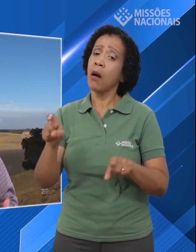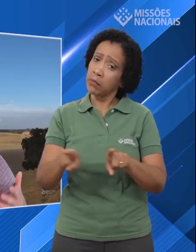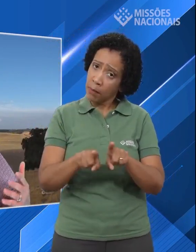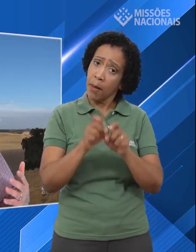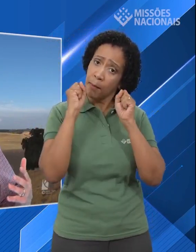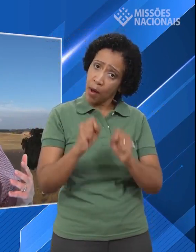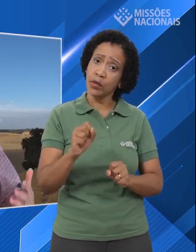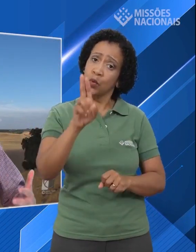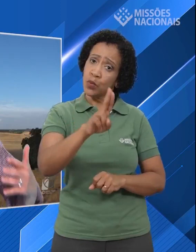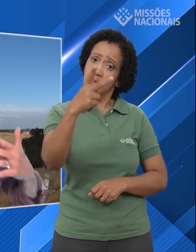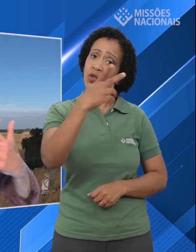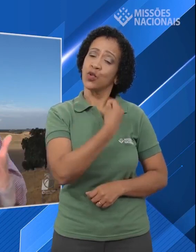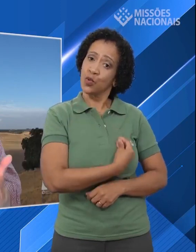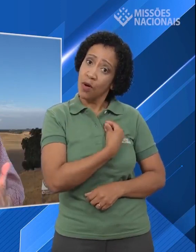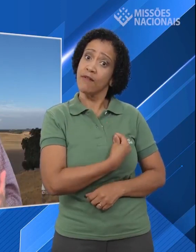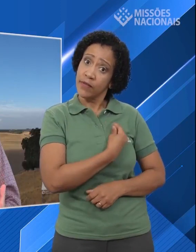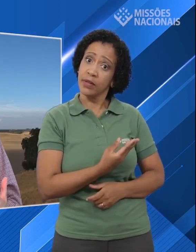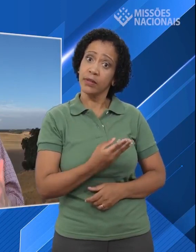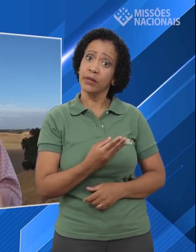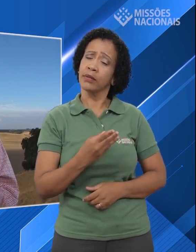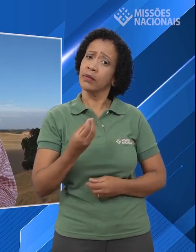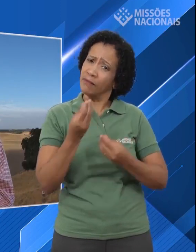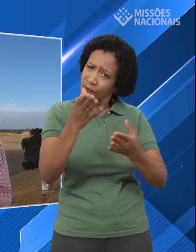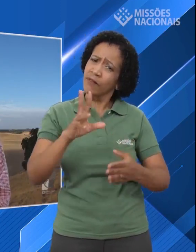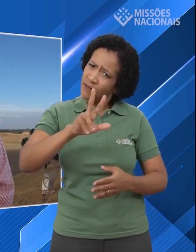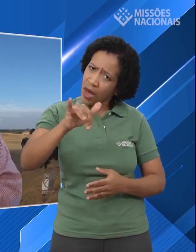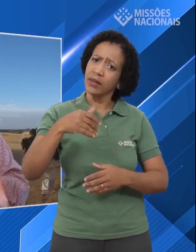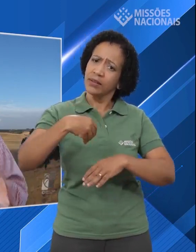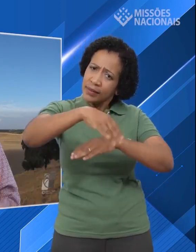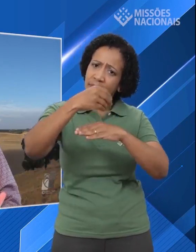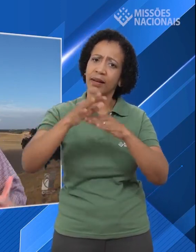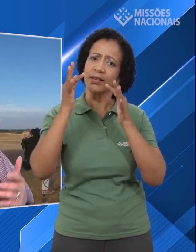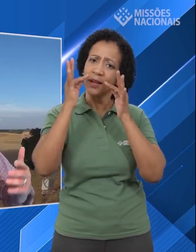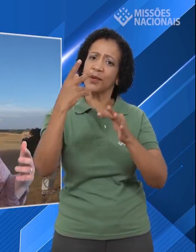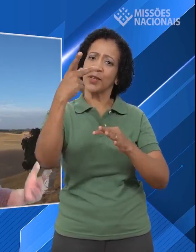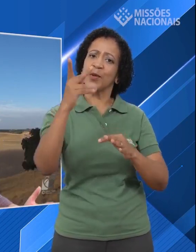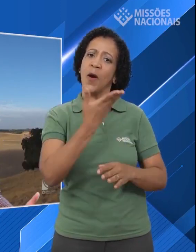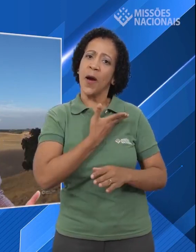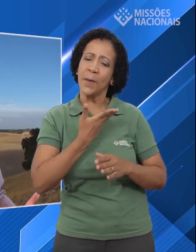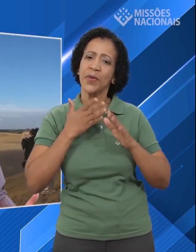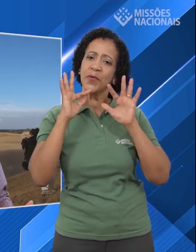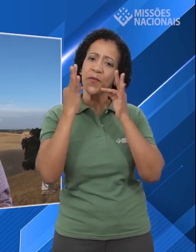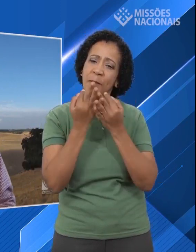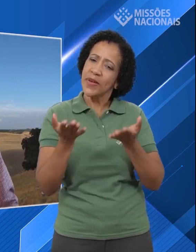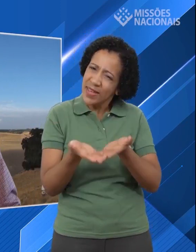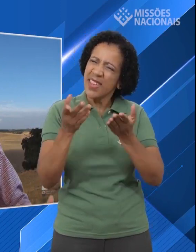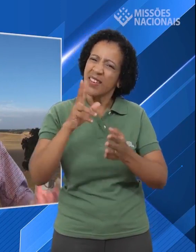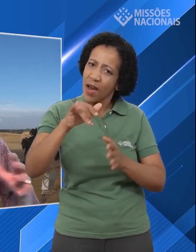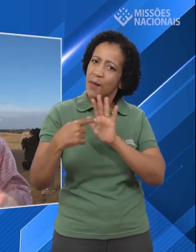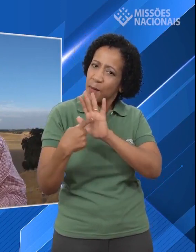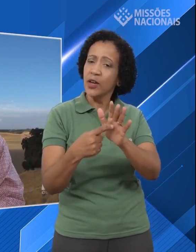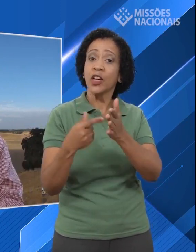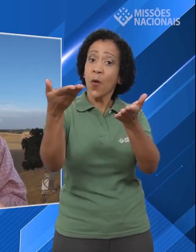evangelho por aqui mesmo e eu quero encorajar você a falar do seu testemunho com seus amigos sua família com as